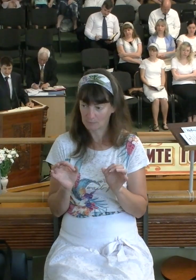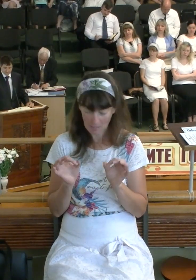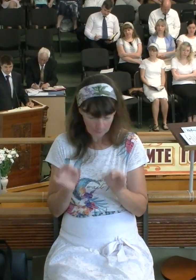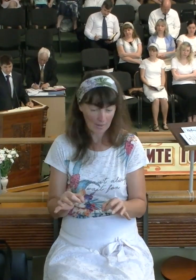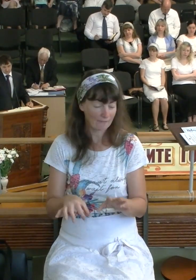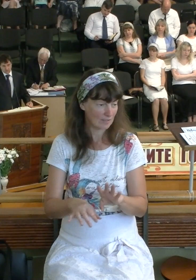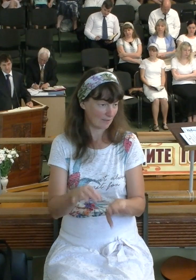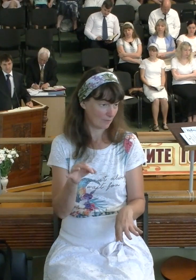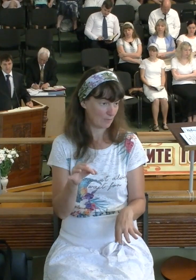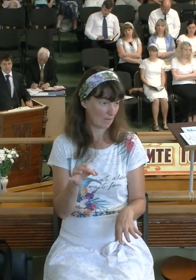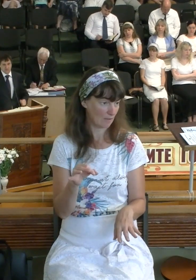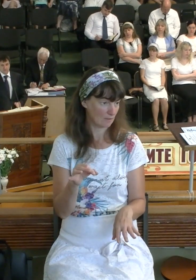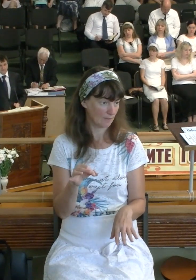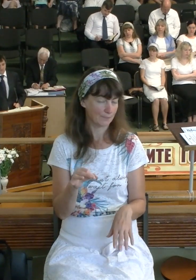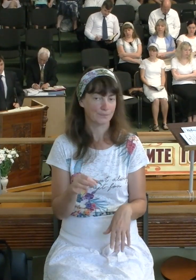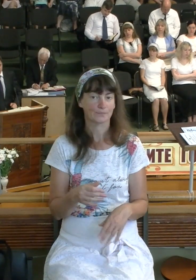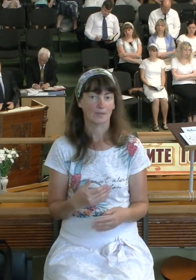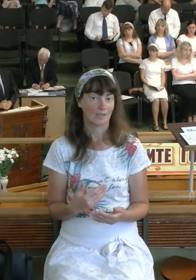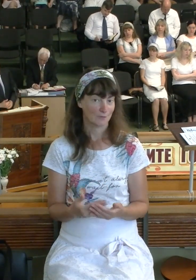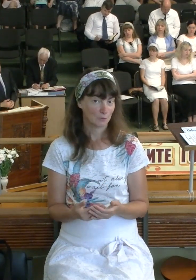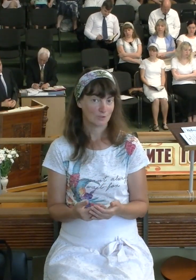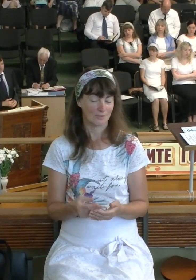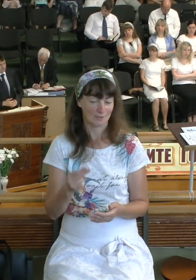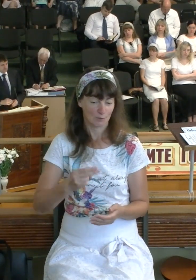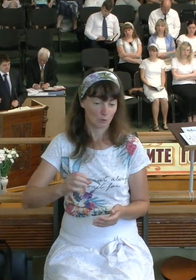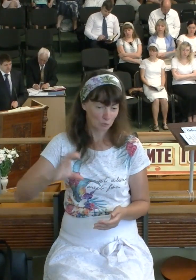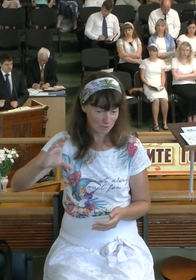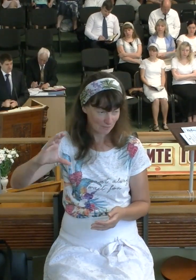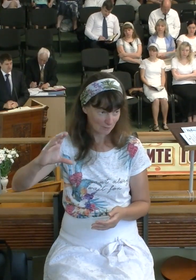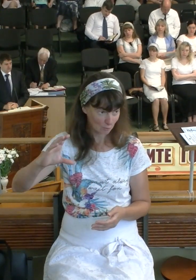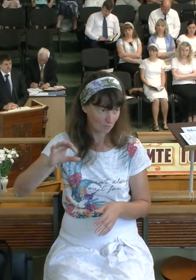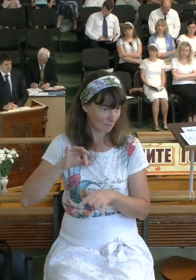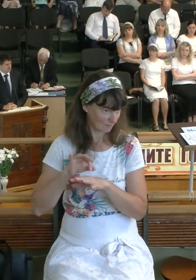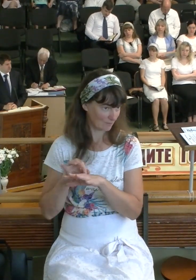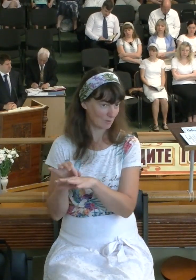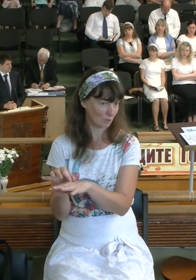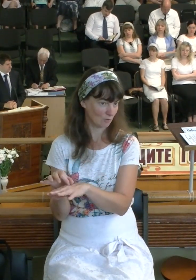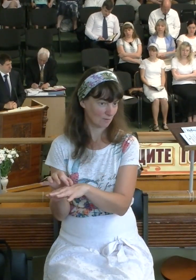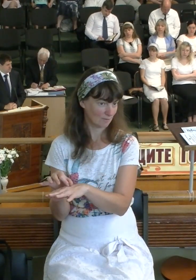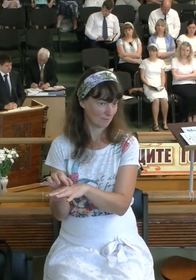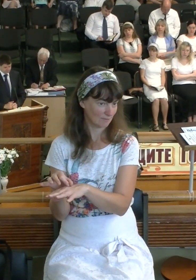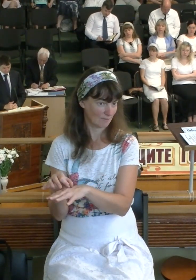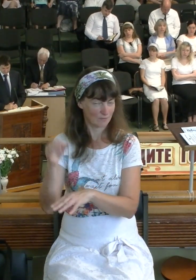и дальше Дух Святой его ведет. Он на